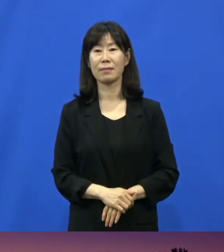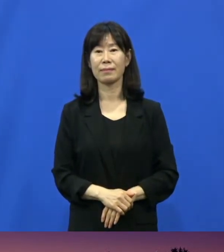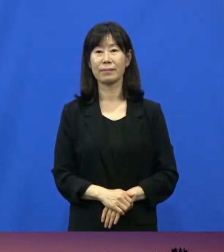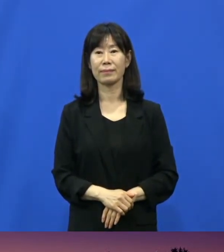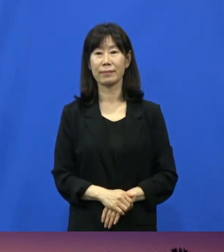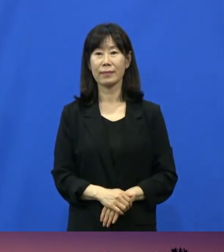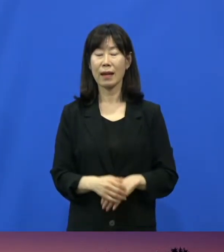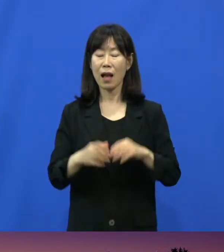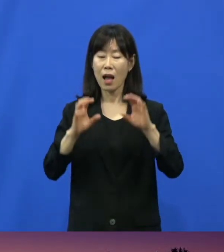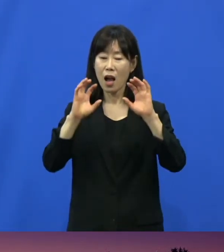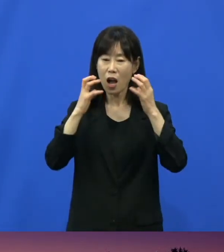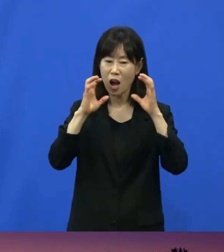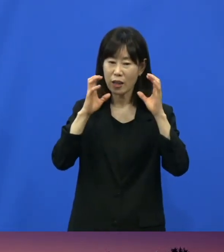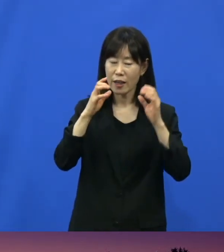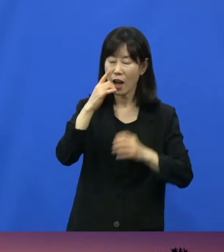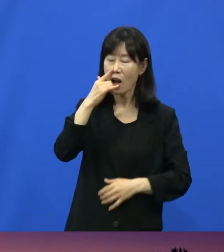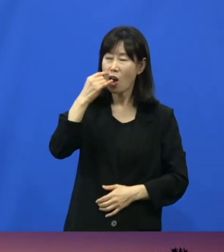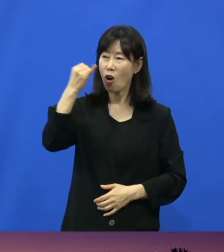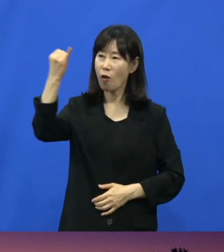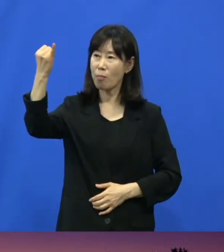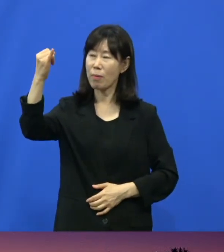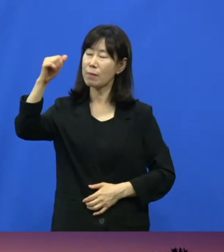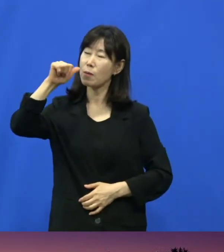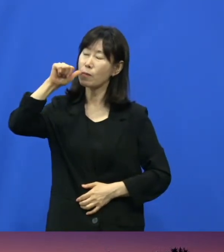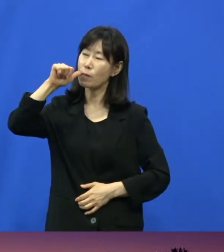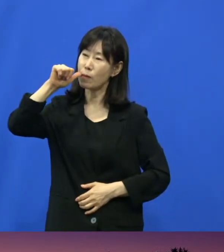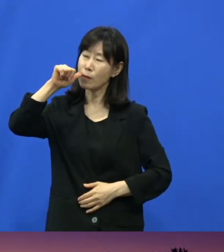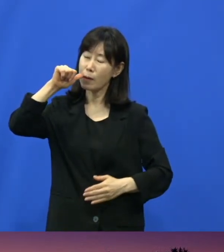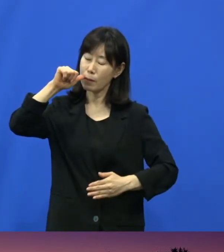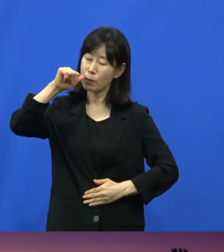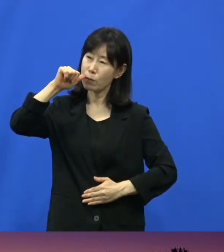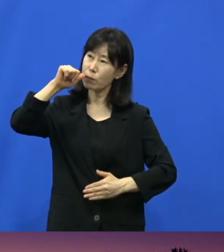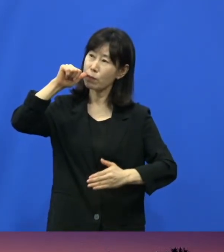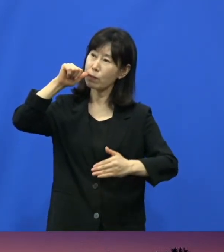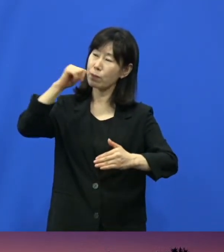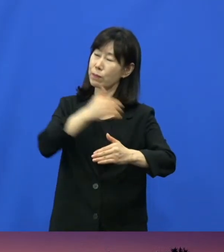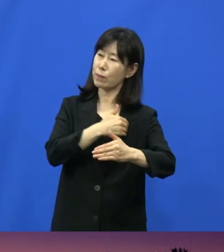여러분, 아기가 엄마의 젖을 충분히 먹어야 물러납니다.